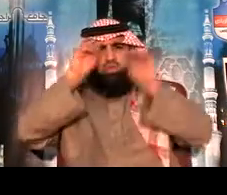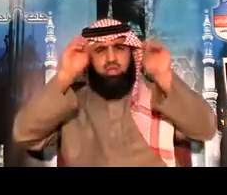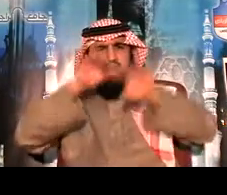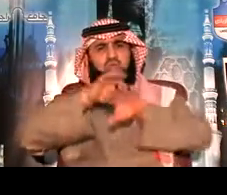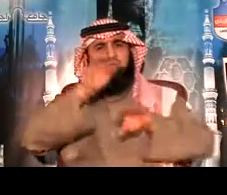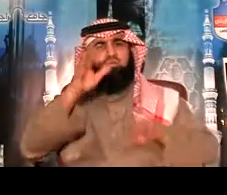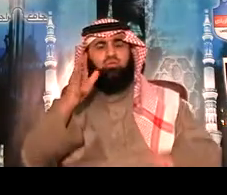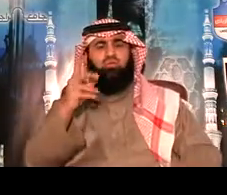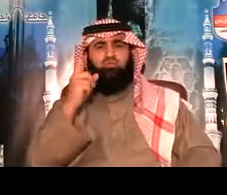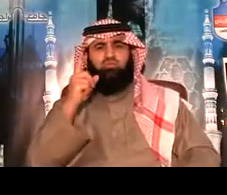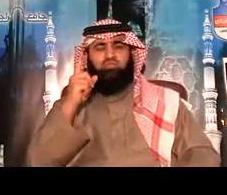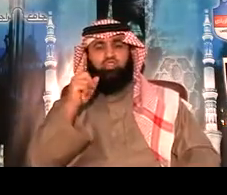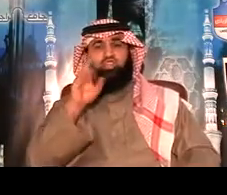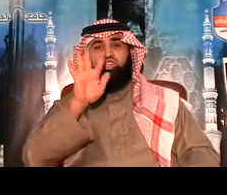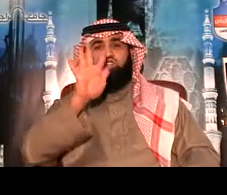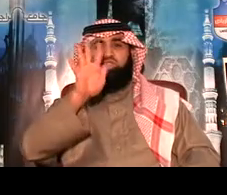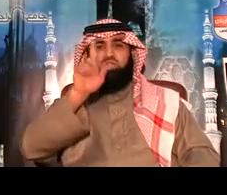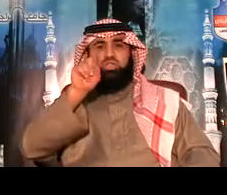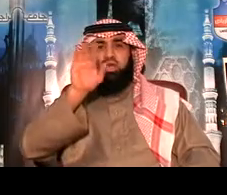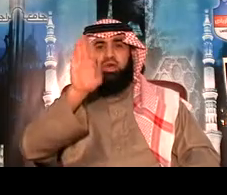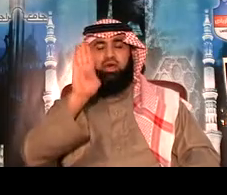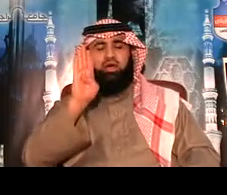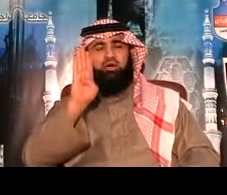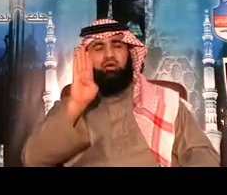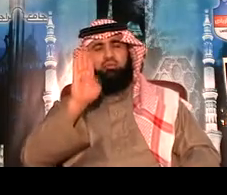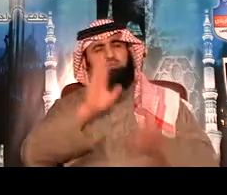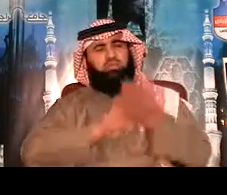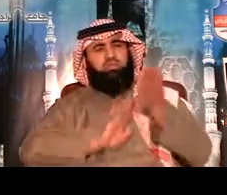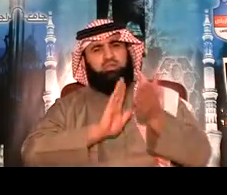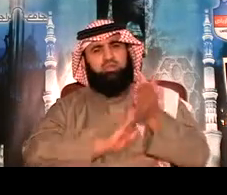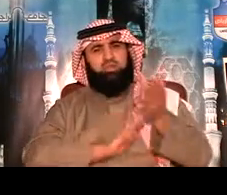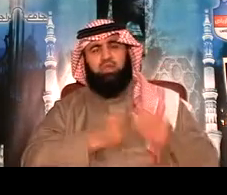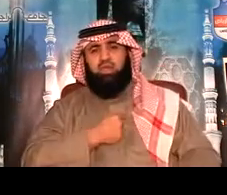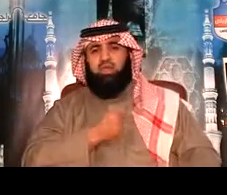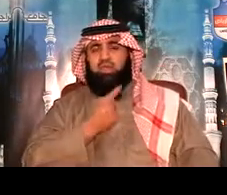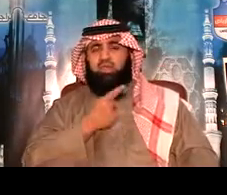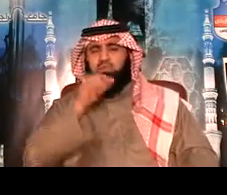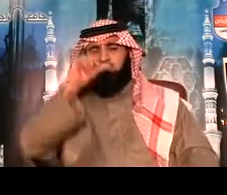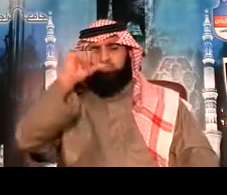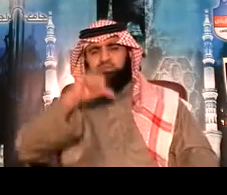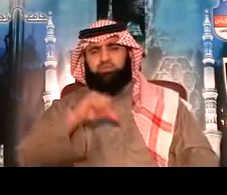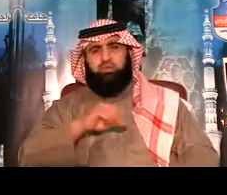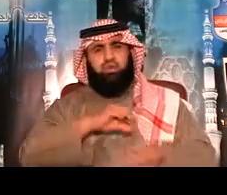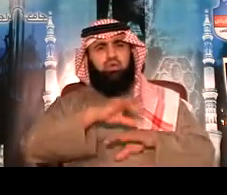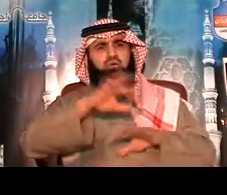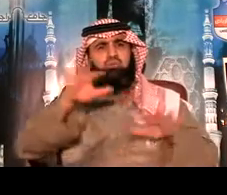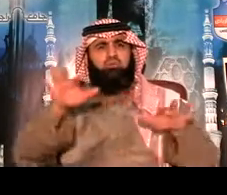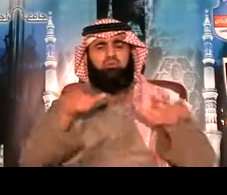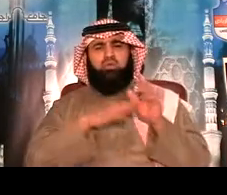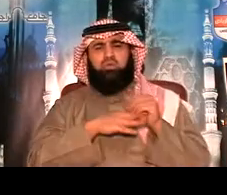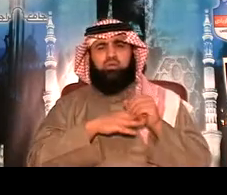اتقوا هذا الشرك فإنه أخفى من دبيب النمل. فقال له: من شاء الله أن يقول،